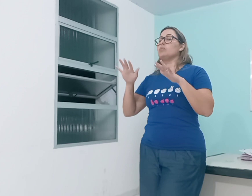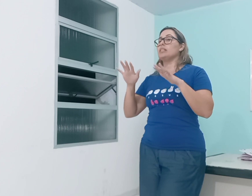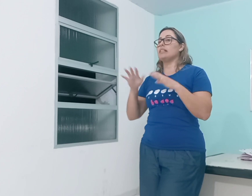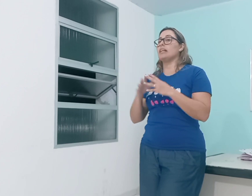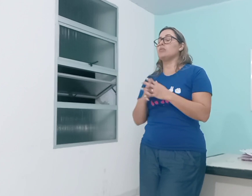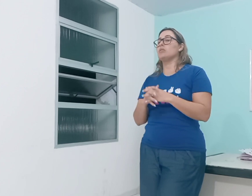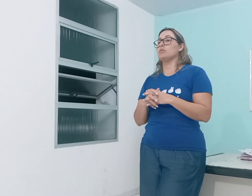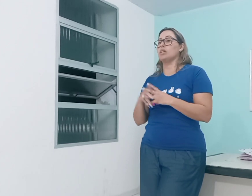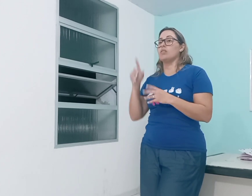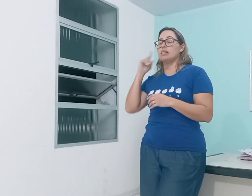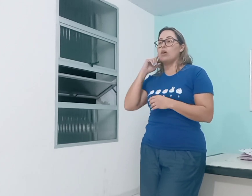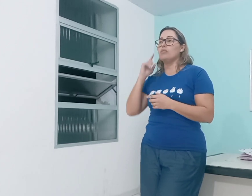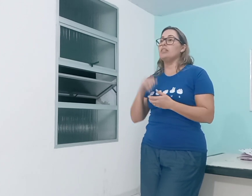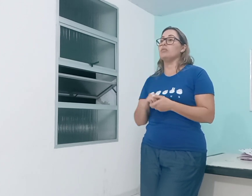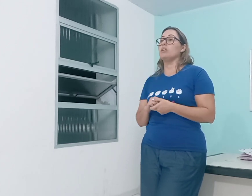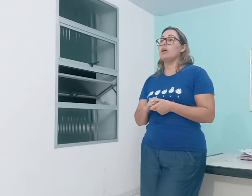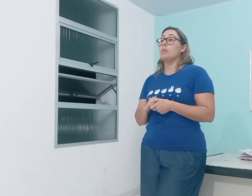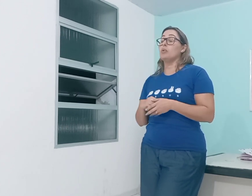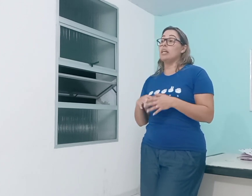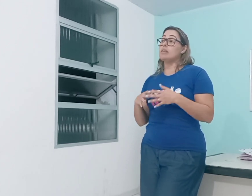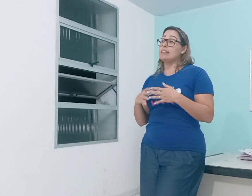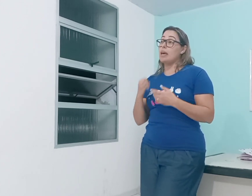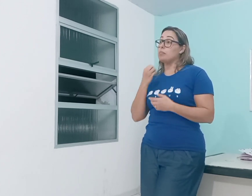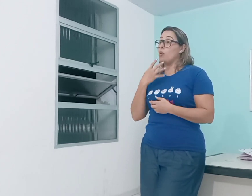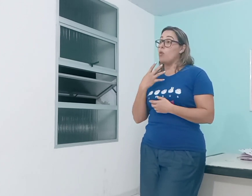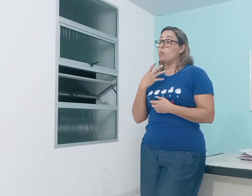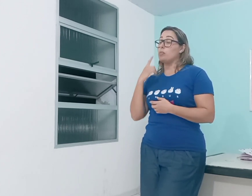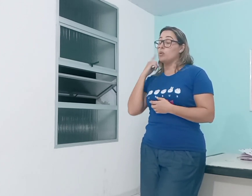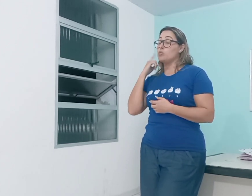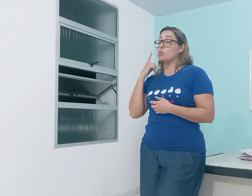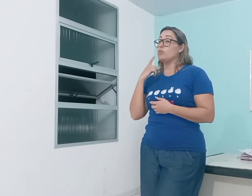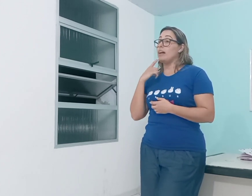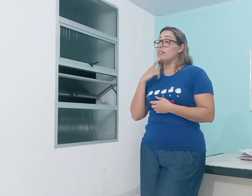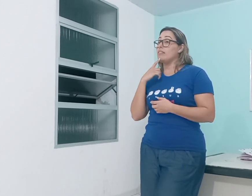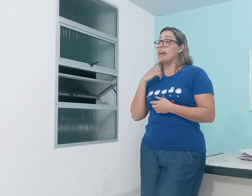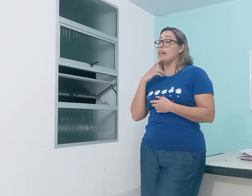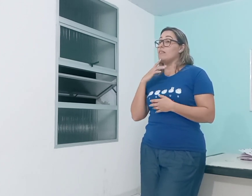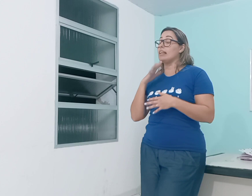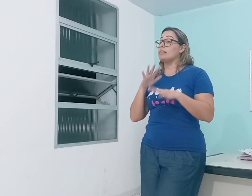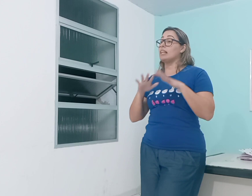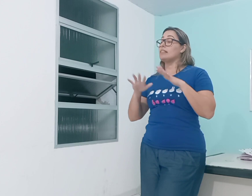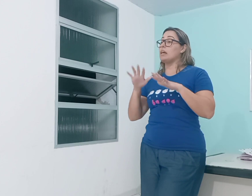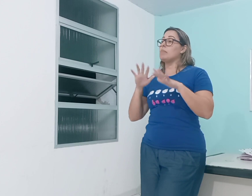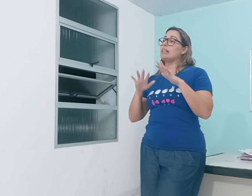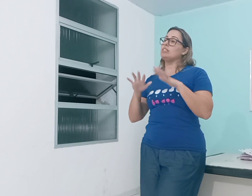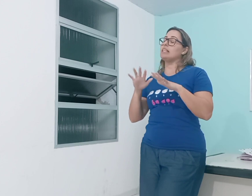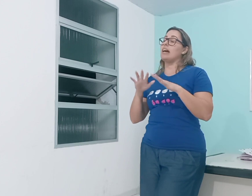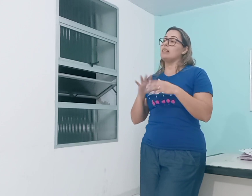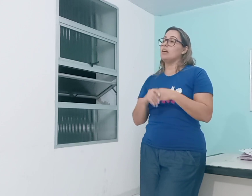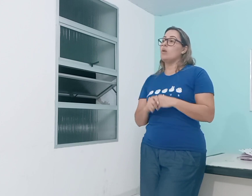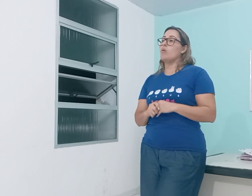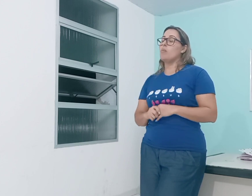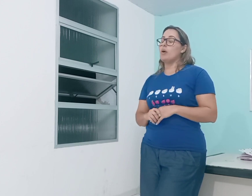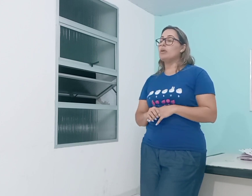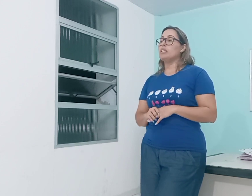está tendo, que você está ouvindo. Porque isso é até bom, porque o surdo vai ver e vai tentar imaginar como é o